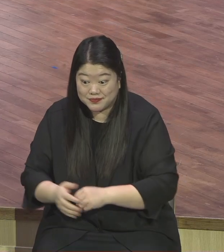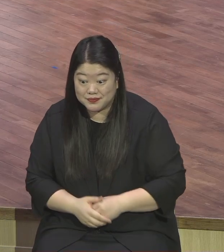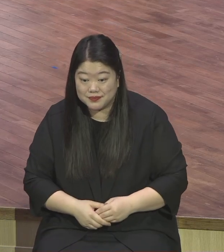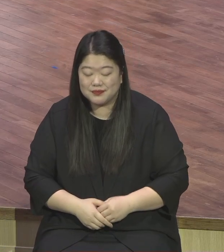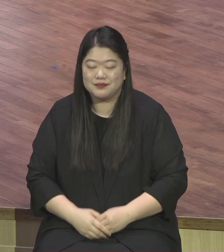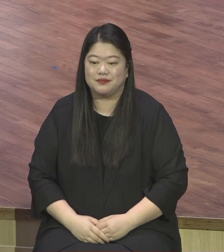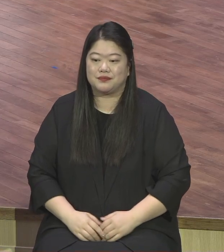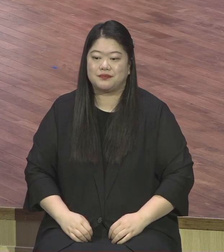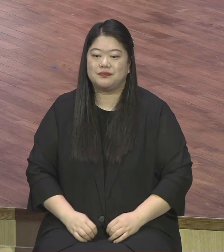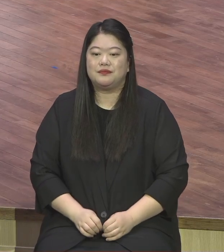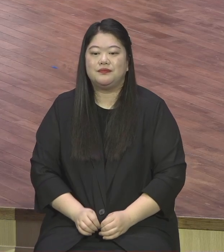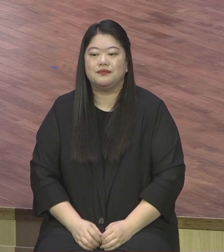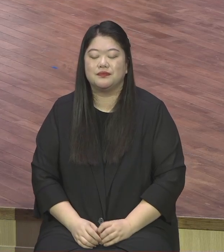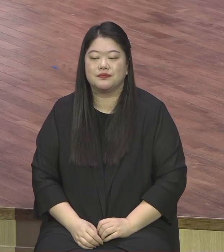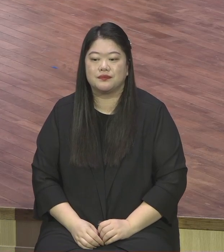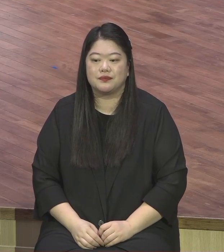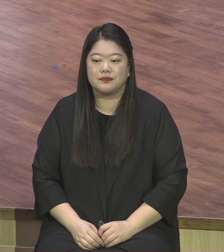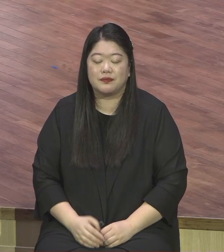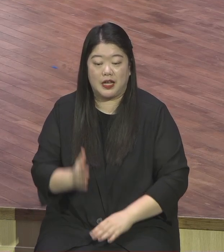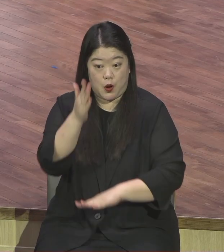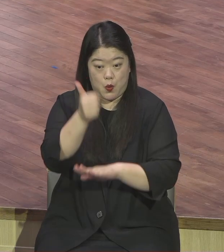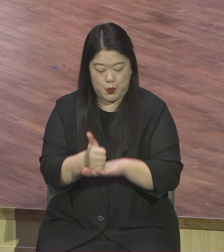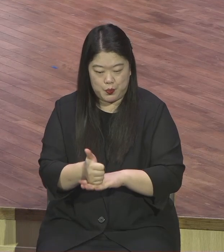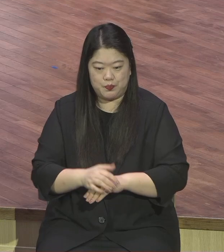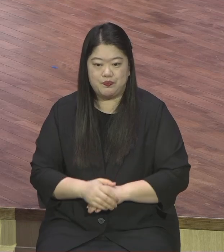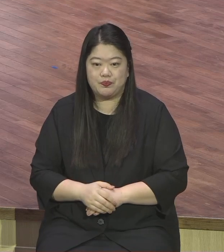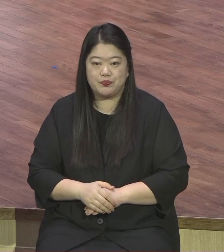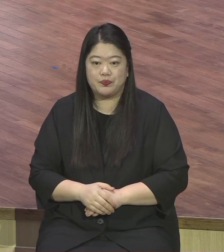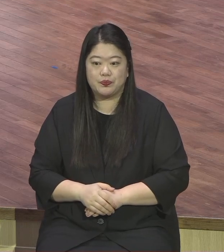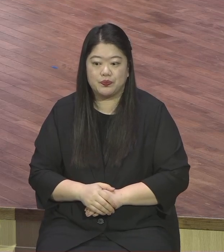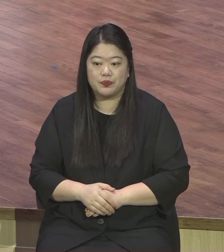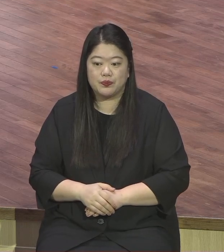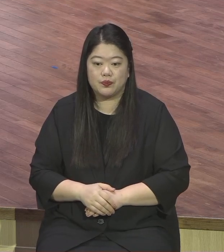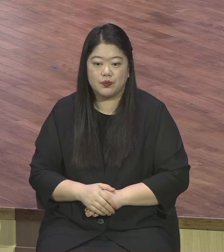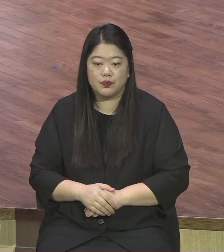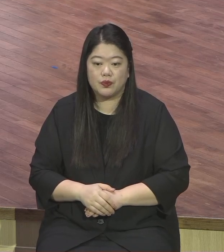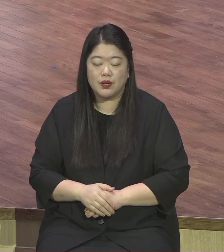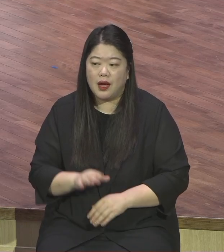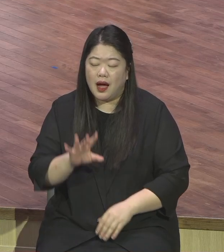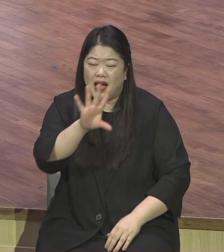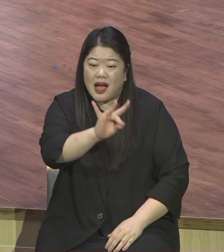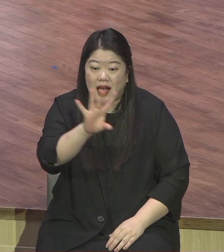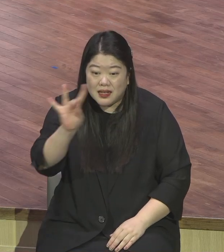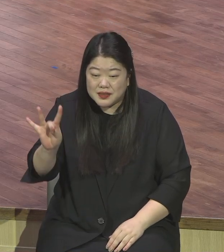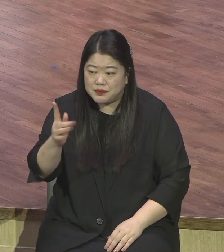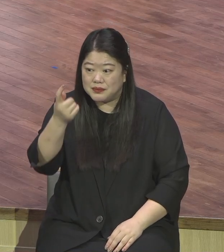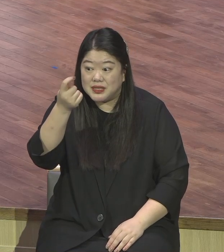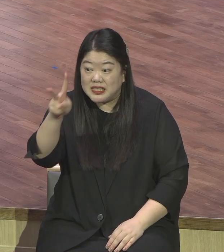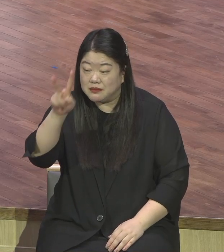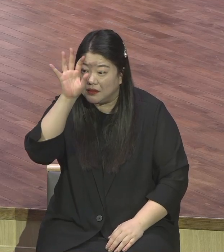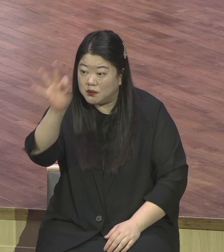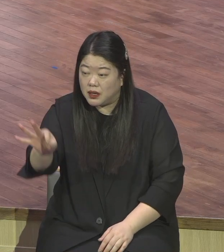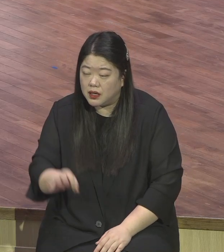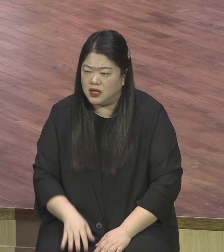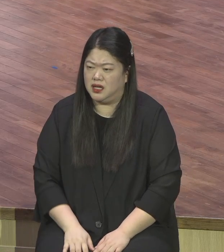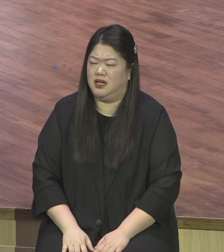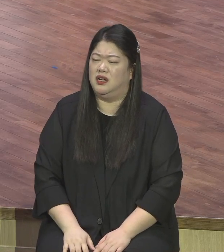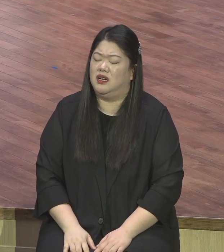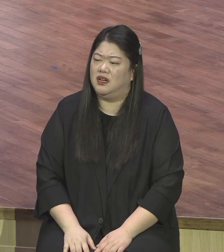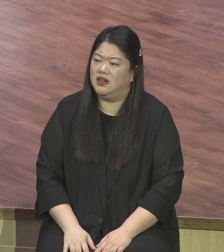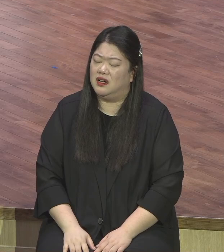보도에 보면 진짜 우리나라에서 일어나고 있는 일이 맞느냐라고 되물을 정도로 그렇게